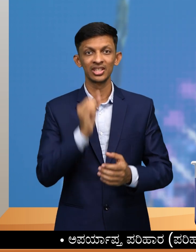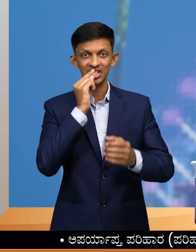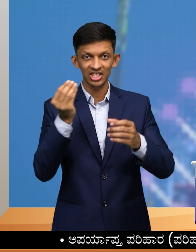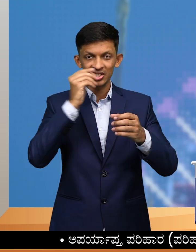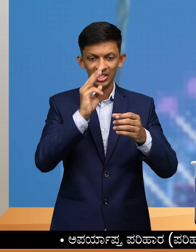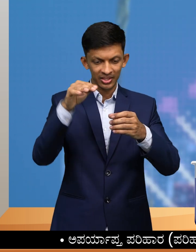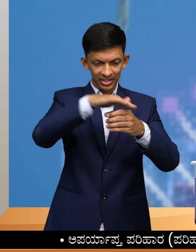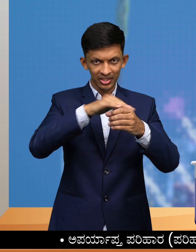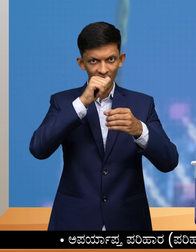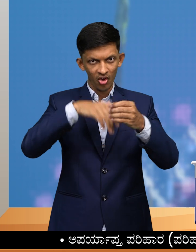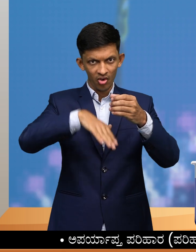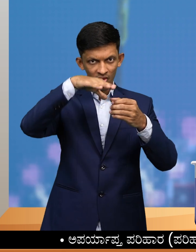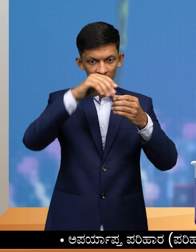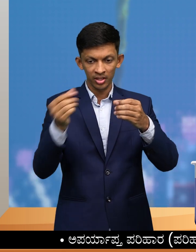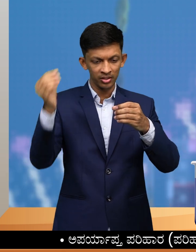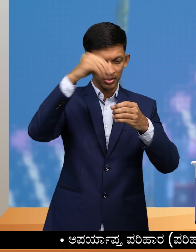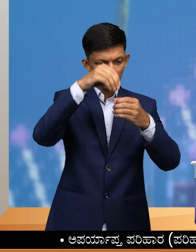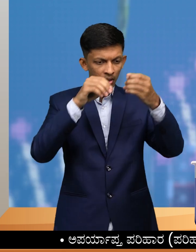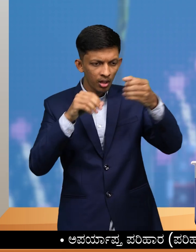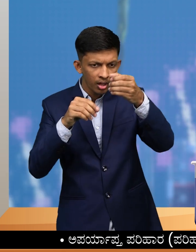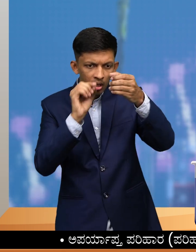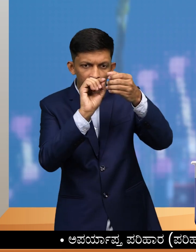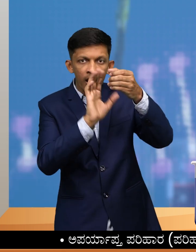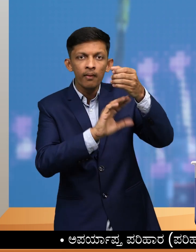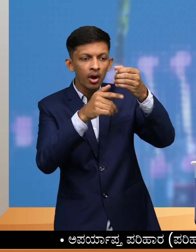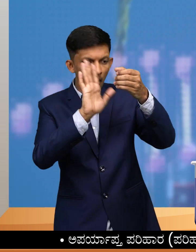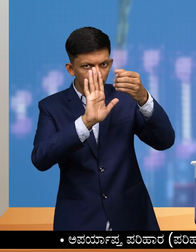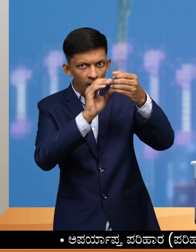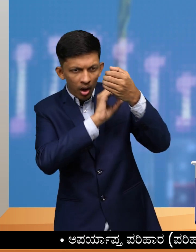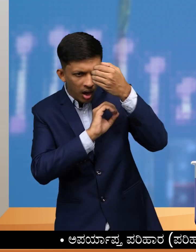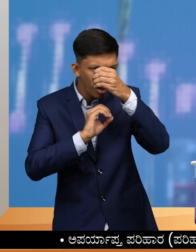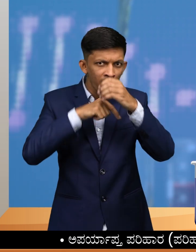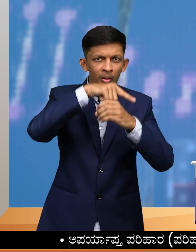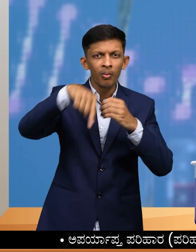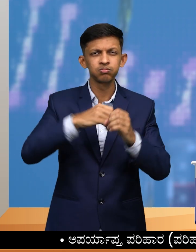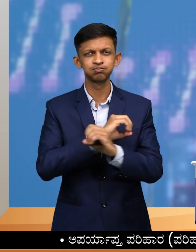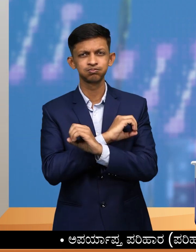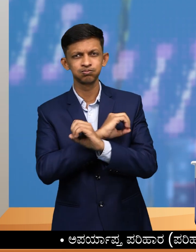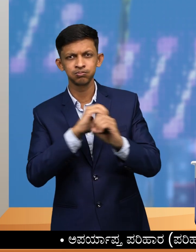ಅಪರ್ಯಾಪ್ತ ಪರಿಹಾರ. ಪರಿಹಾರವು ಇನ್ನೂ ಹೆಚ್ಚಿನ ದ್ರವಣವನ್ನು ಕರಗಿಸುವಾಗ